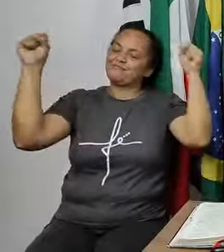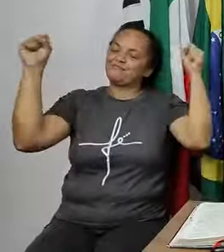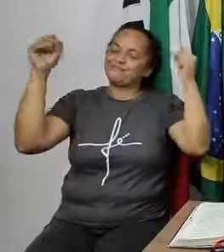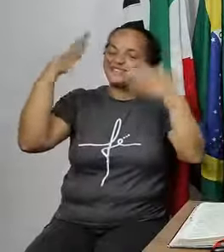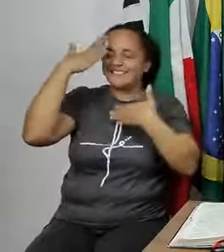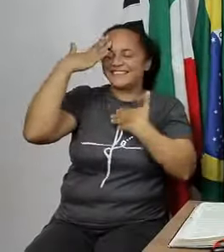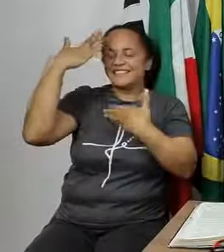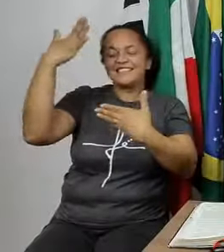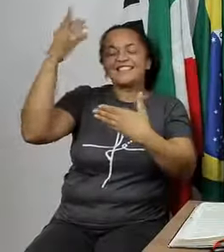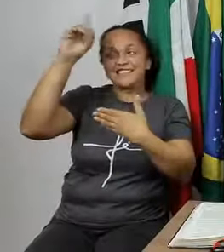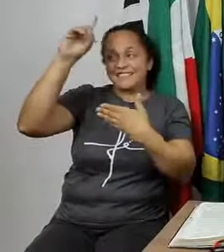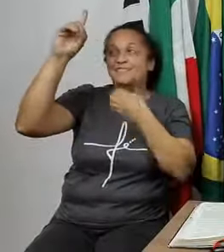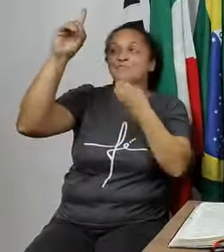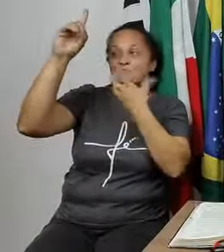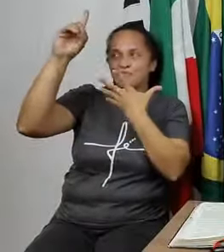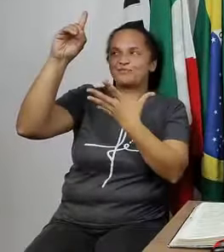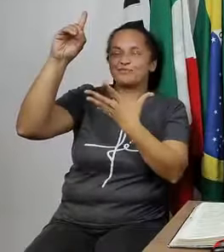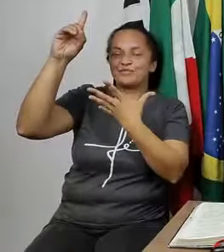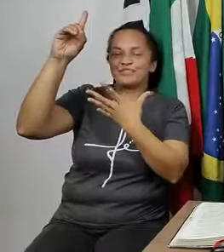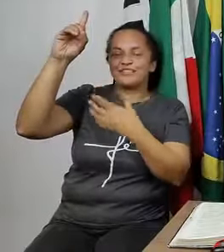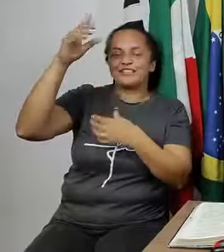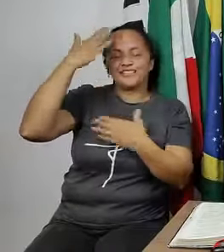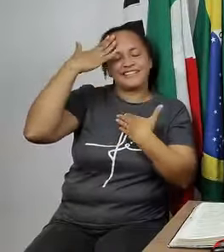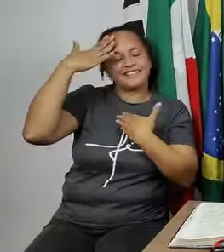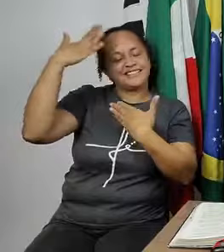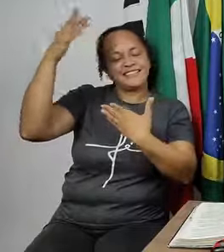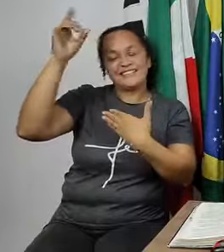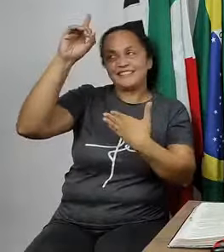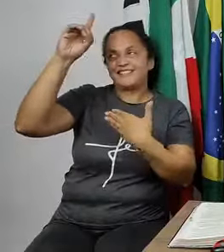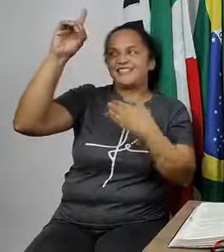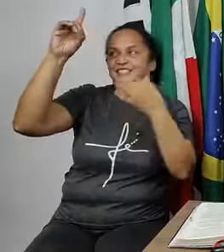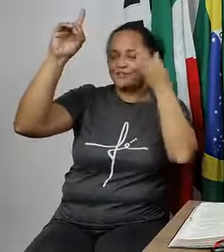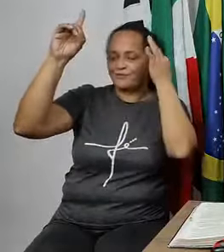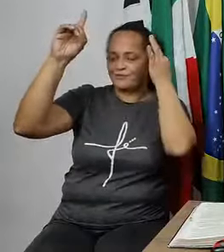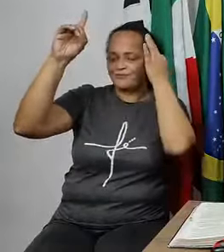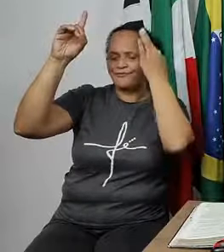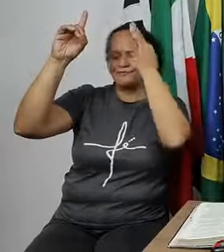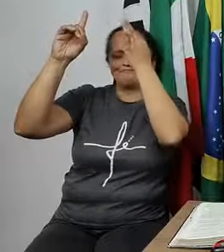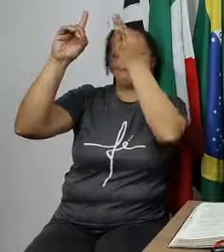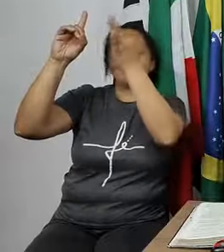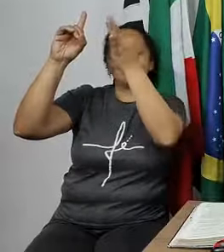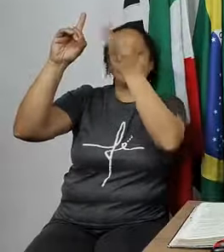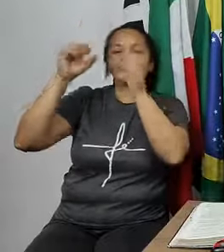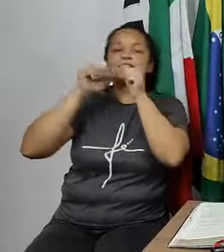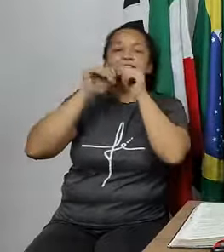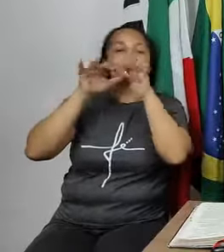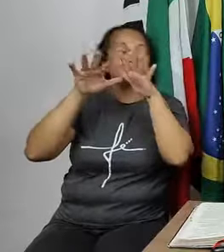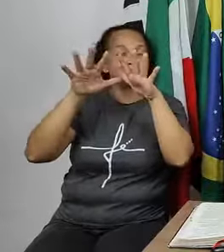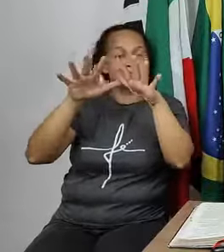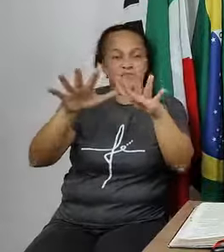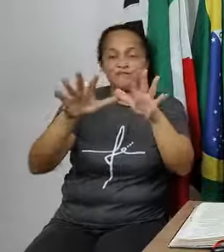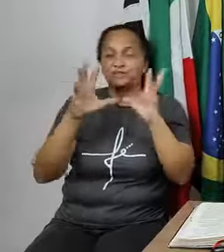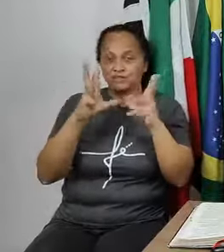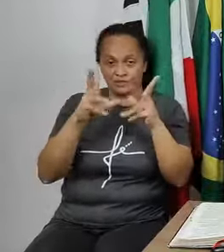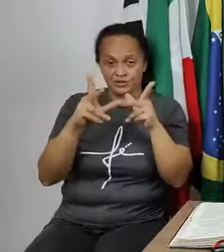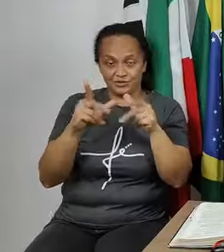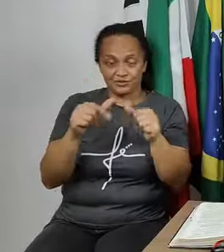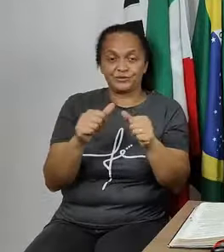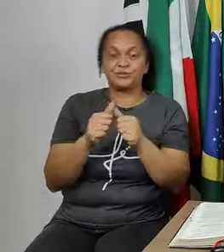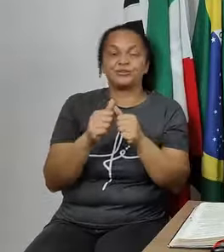Tua bondade, te agradeço pela Tua fidelidade. E eu abençoo a todos que estão aí nos